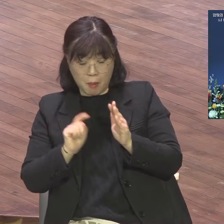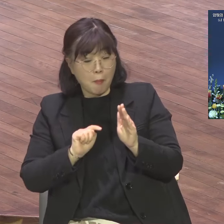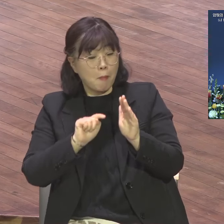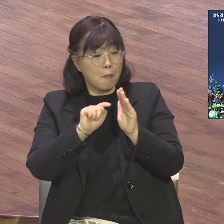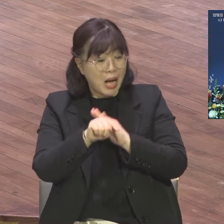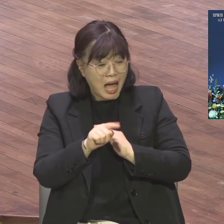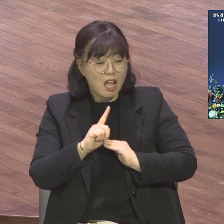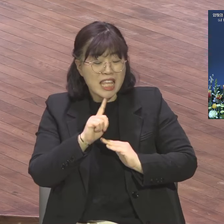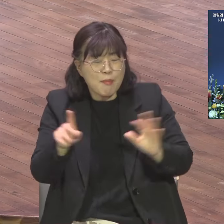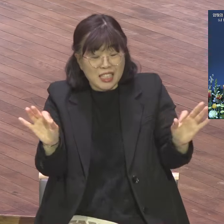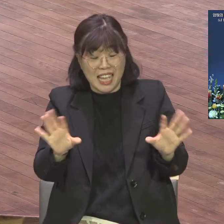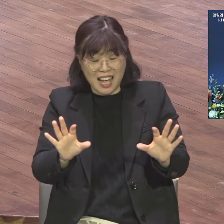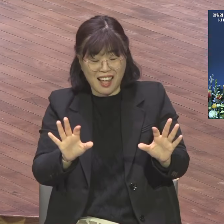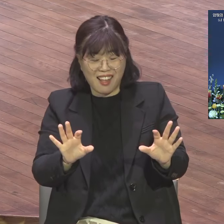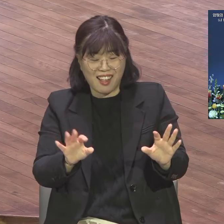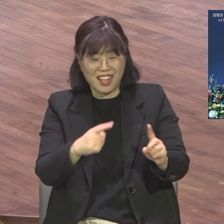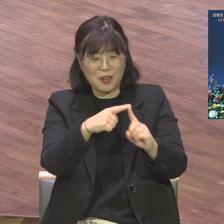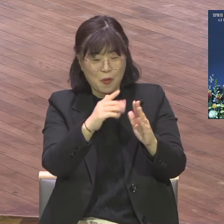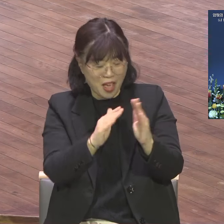나오면 바로 교회라니까.